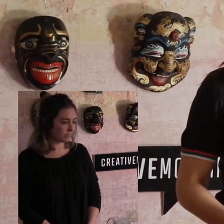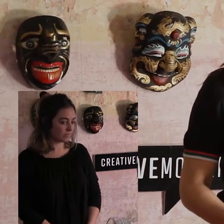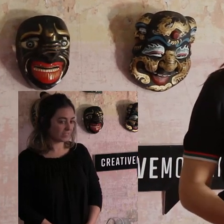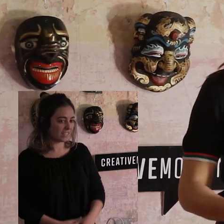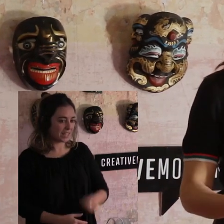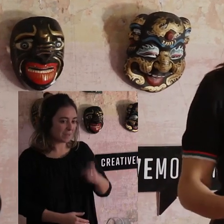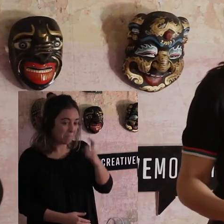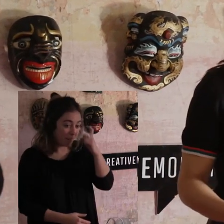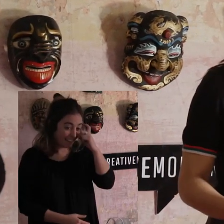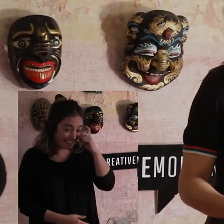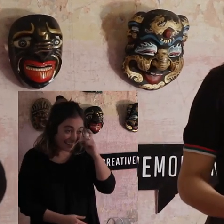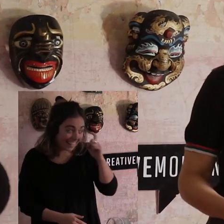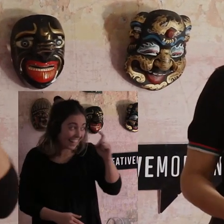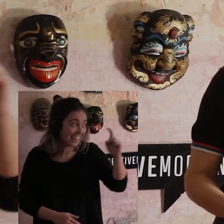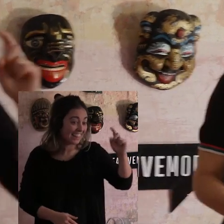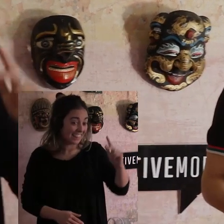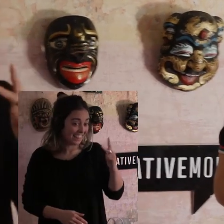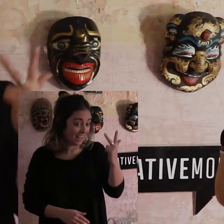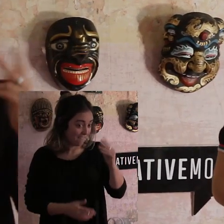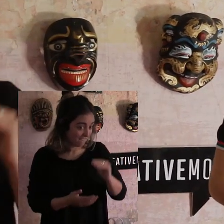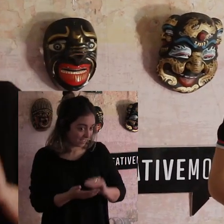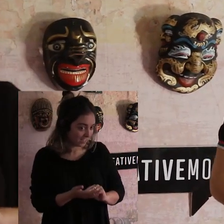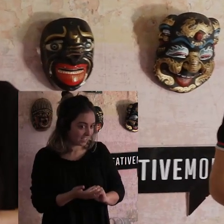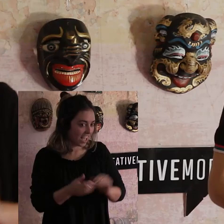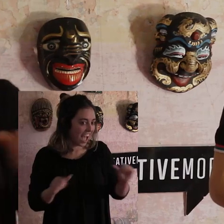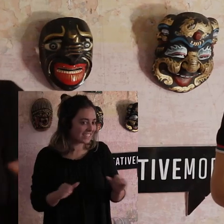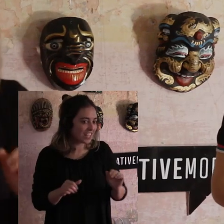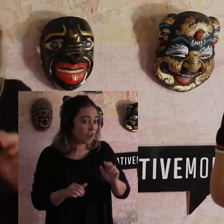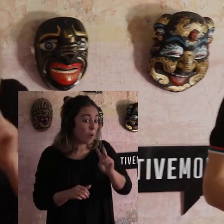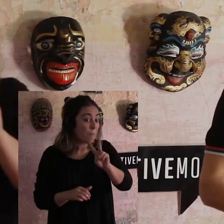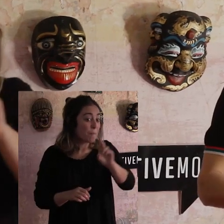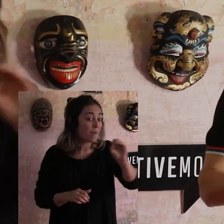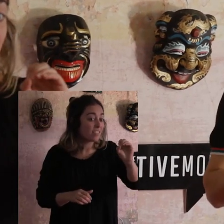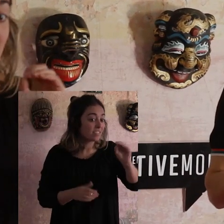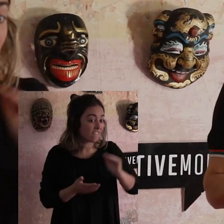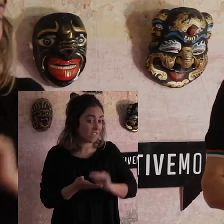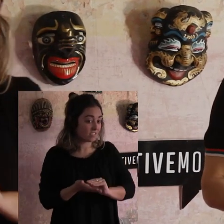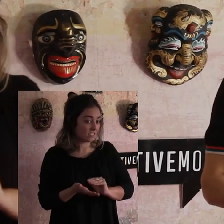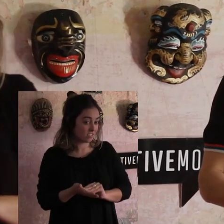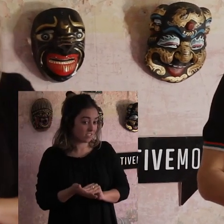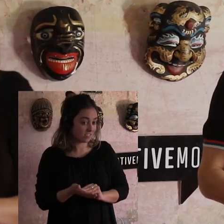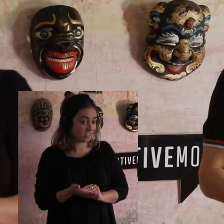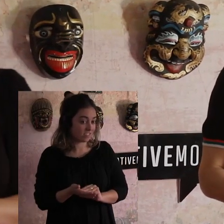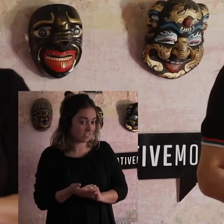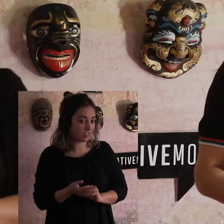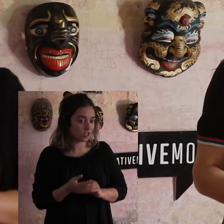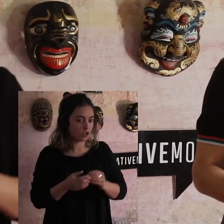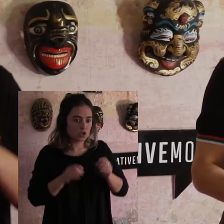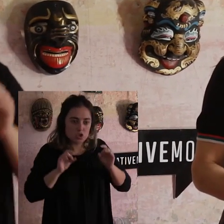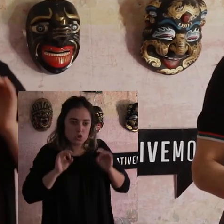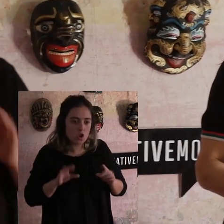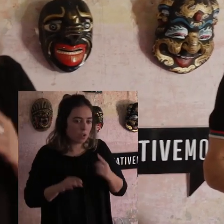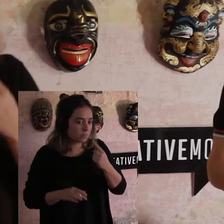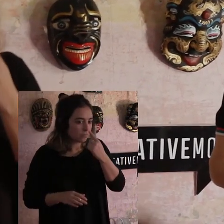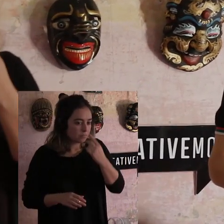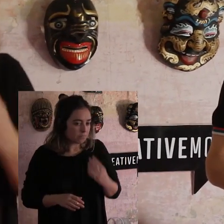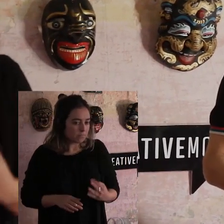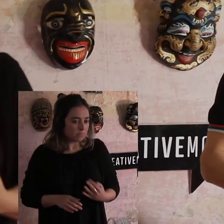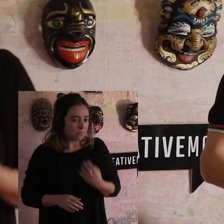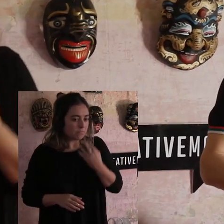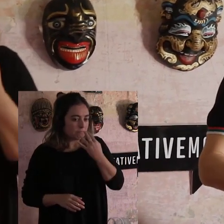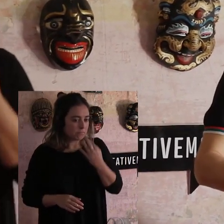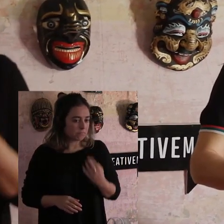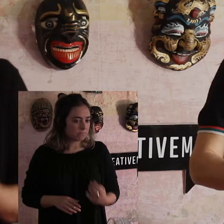imagínate, ¿no? Lo hice 3 veces, hacelo 20 veces a un ritmo así, tranquilo, solo por la nariz, ya empieza